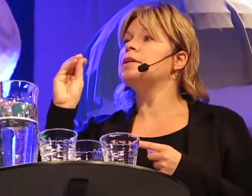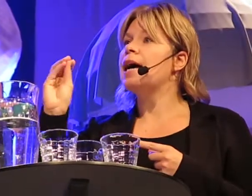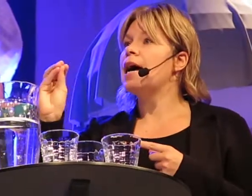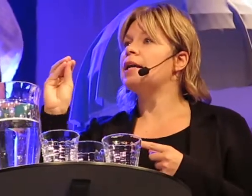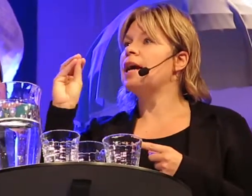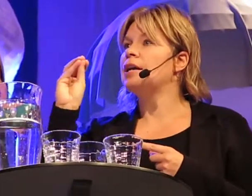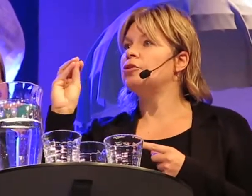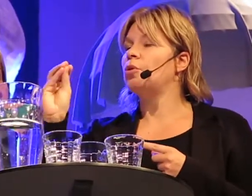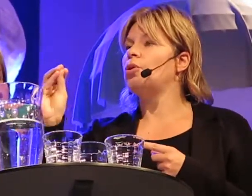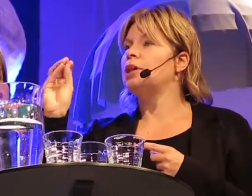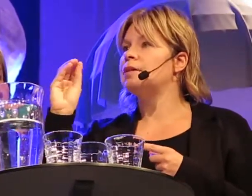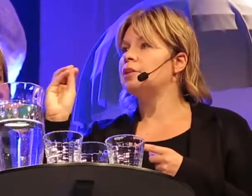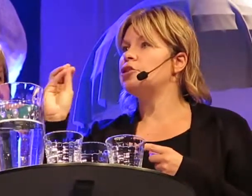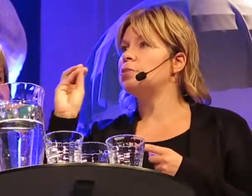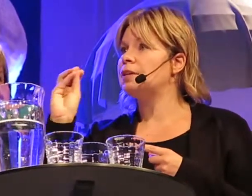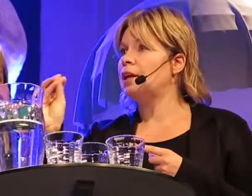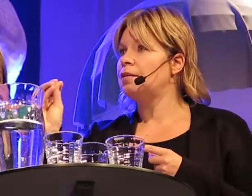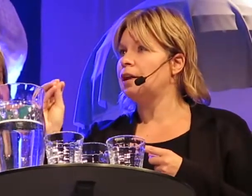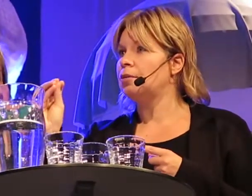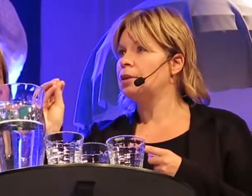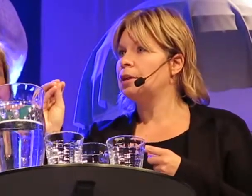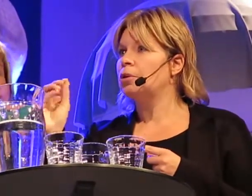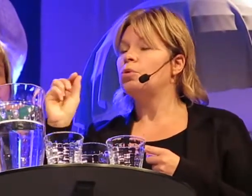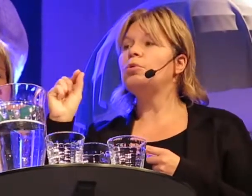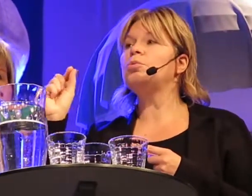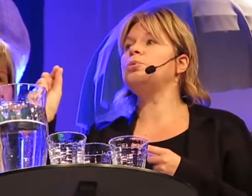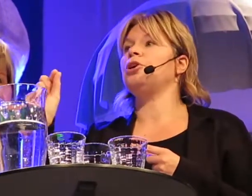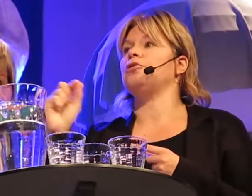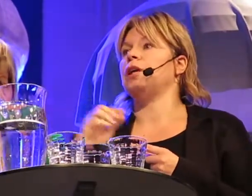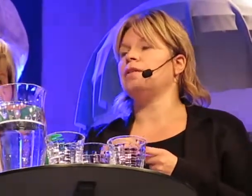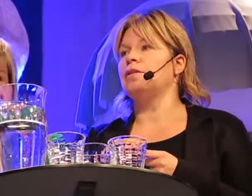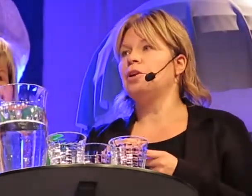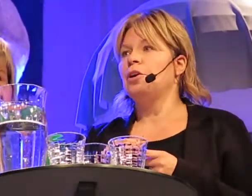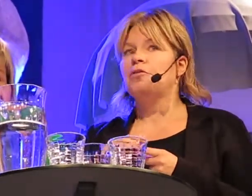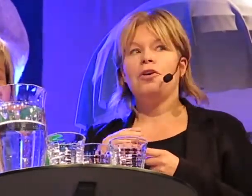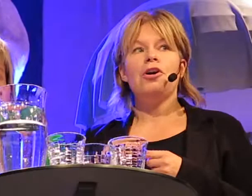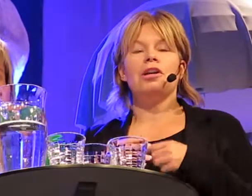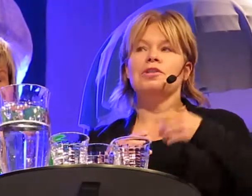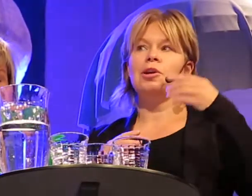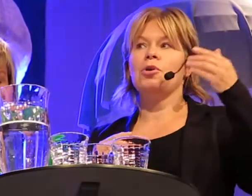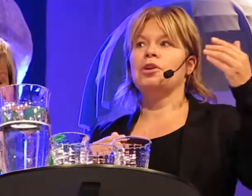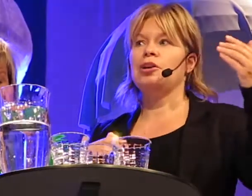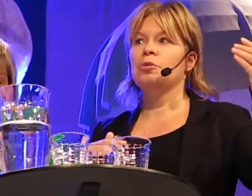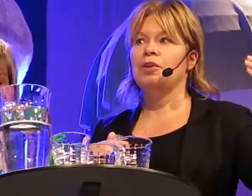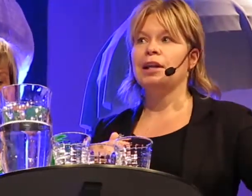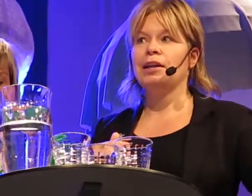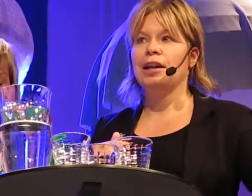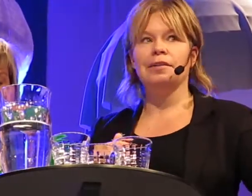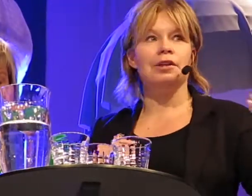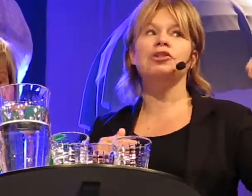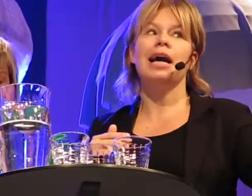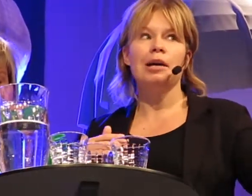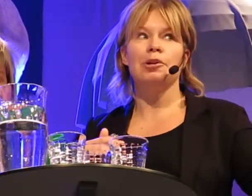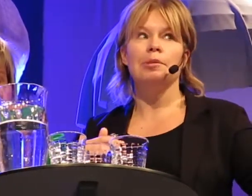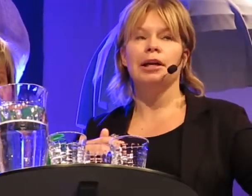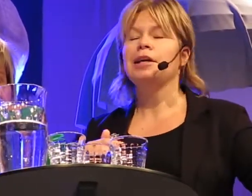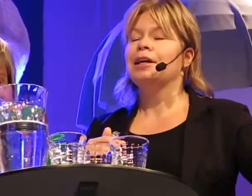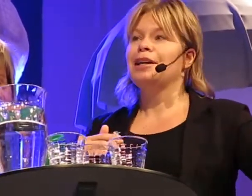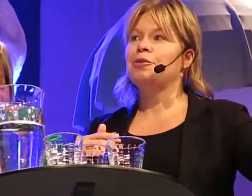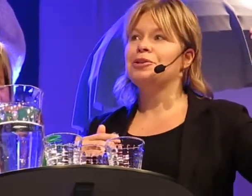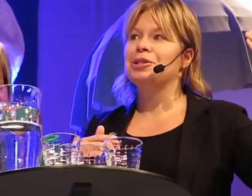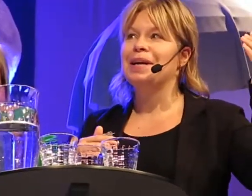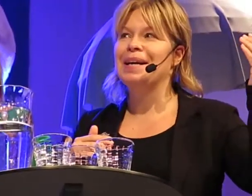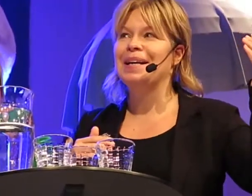nå nära noll till 2030. Oerhört viktigt. För att vi ska låta den utvecklade land... Vi får gärna applådera